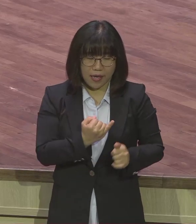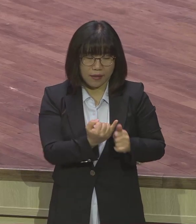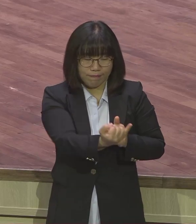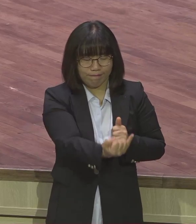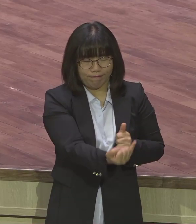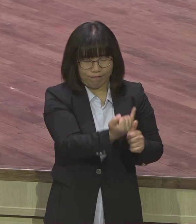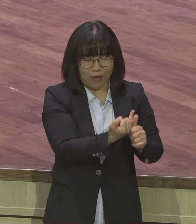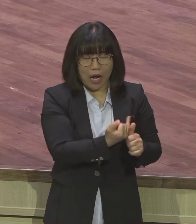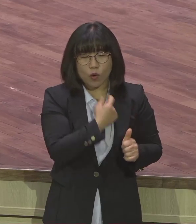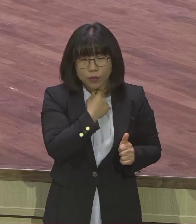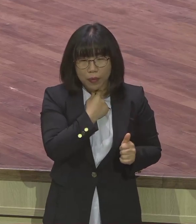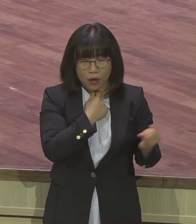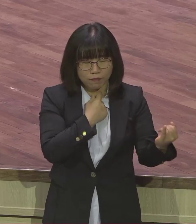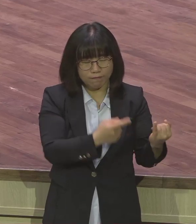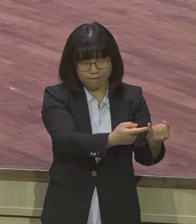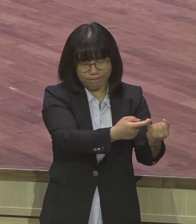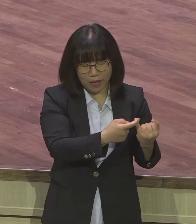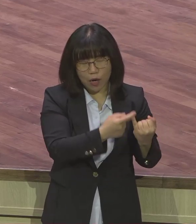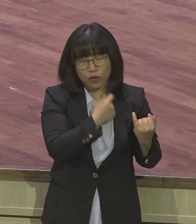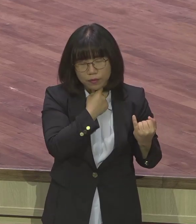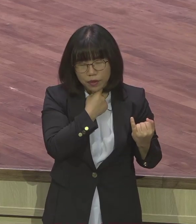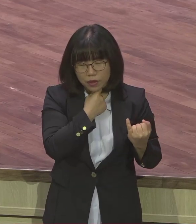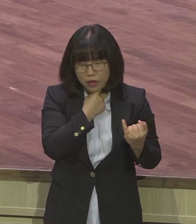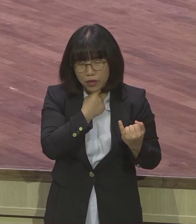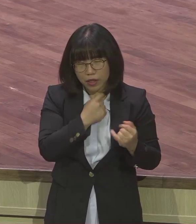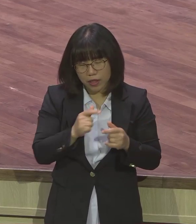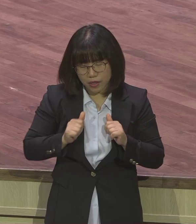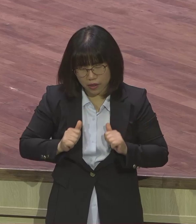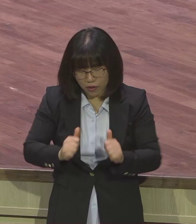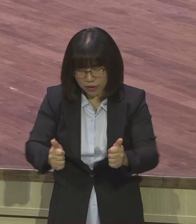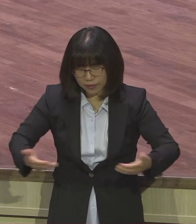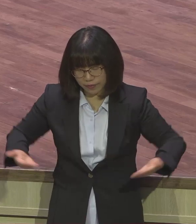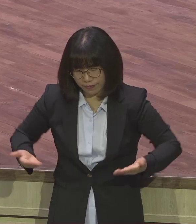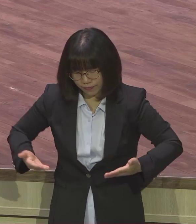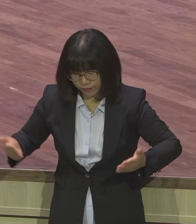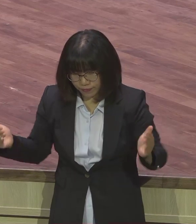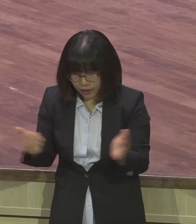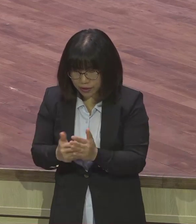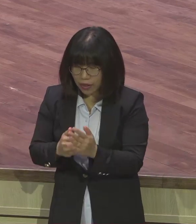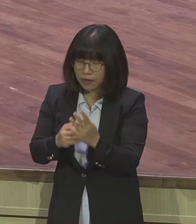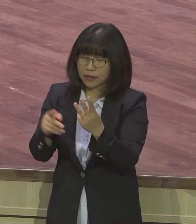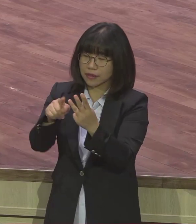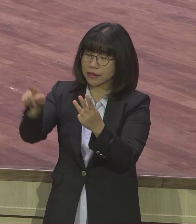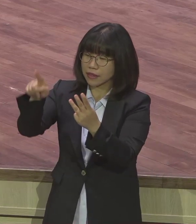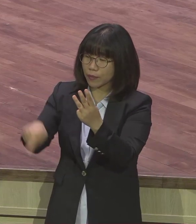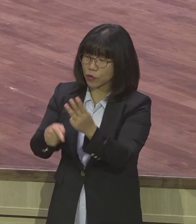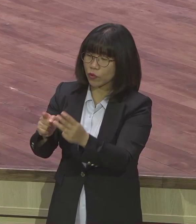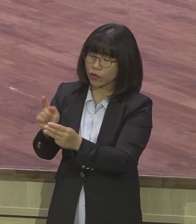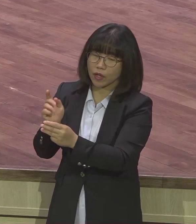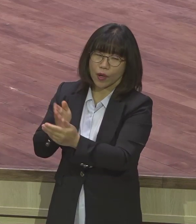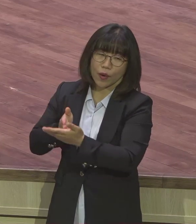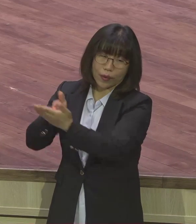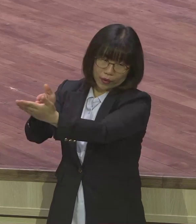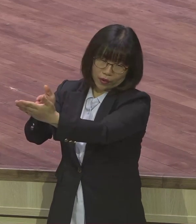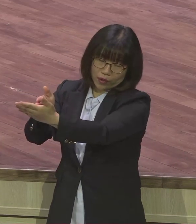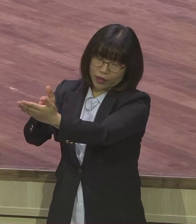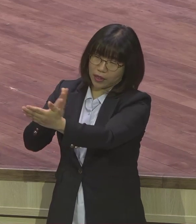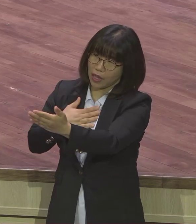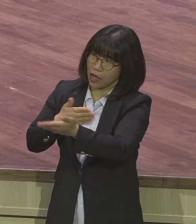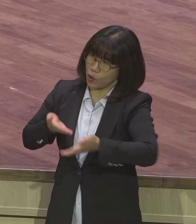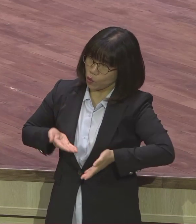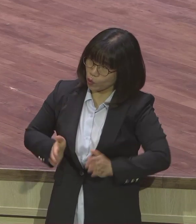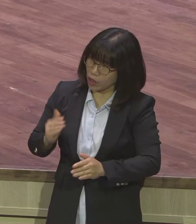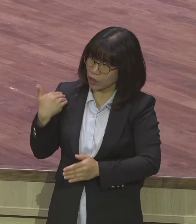봉사하기로 기간이 이제 끝났어요. 이제 끝났습니다. 라반에게서 고향으로 이제 돌아가겠다고 그렇게 이제